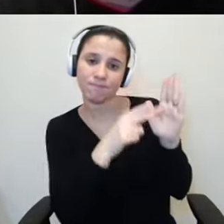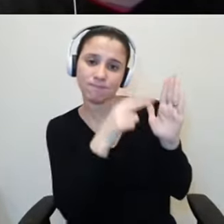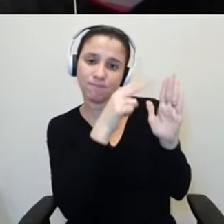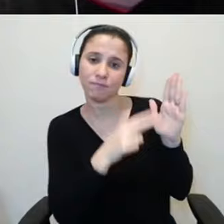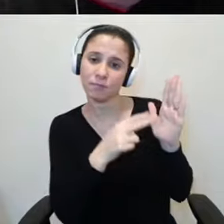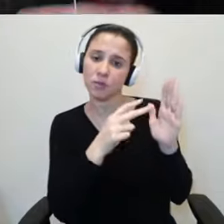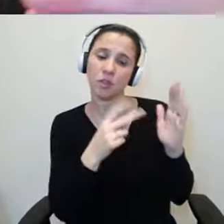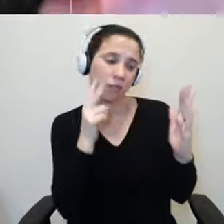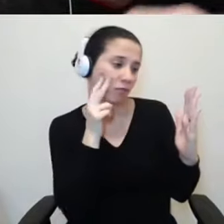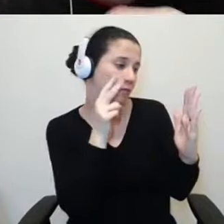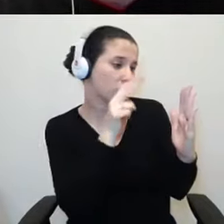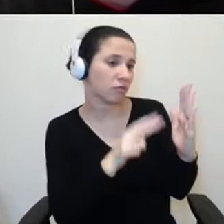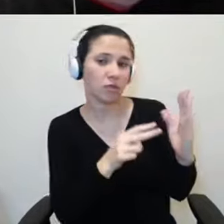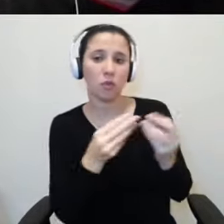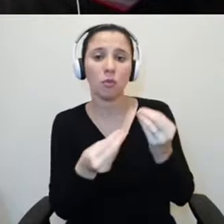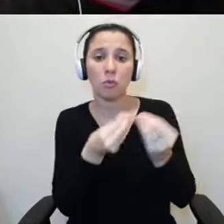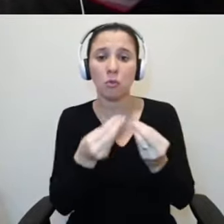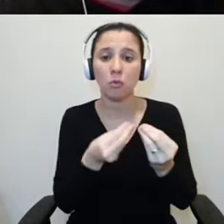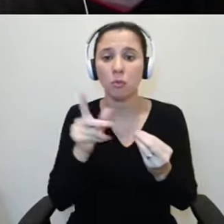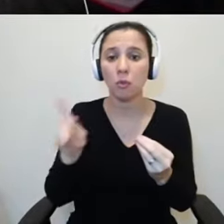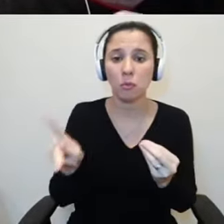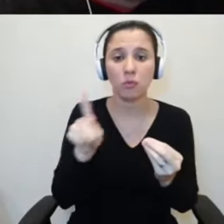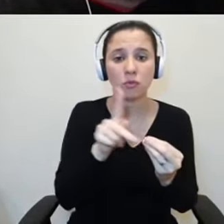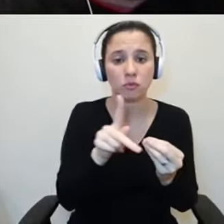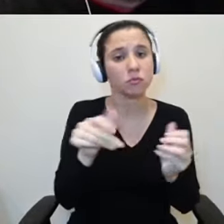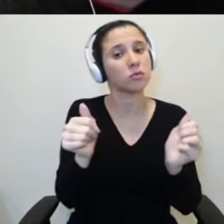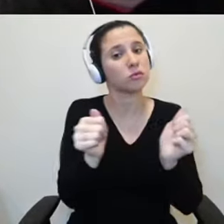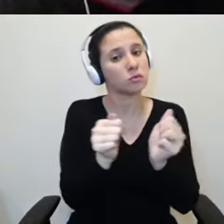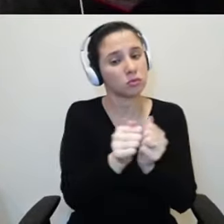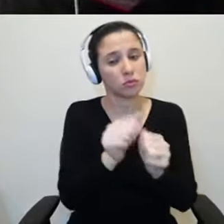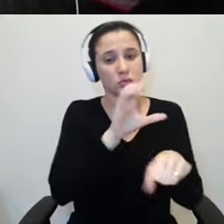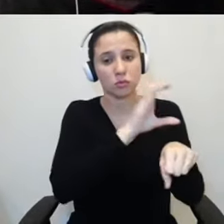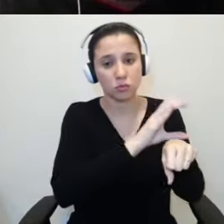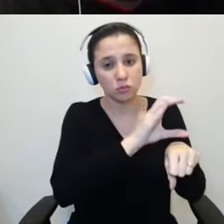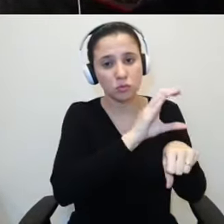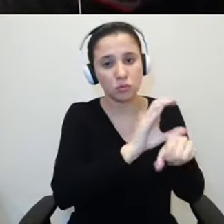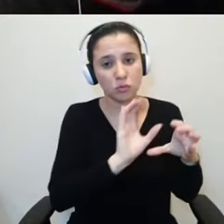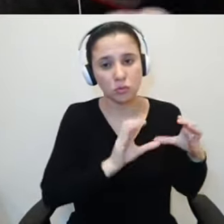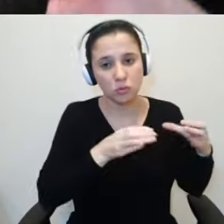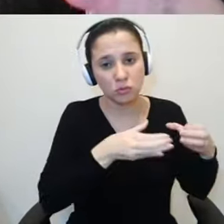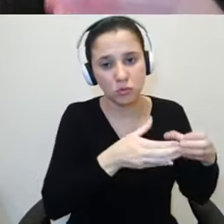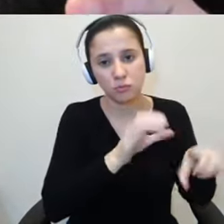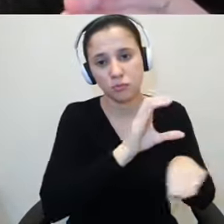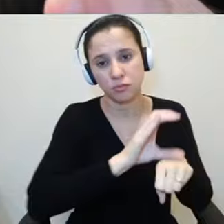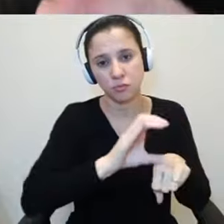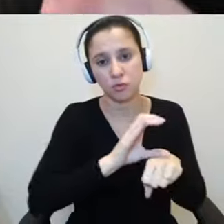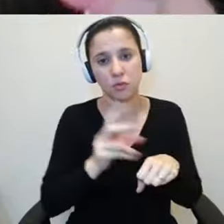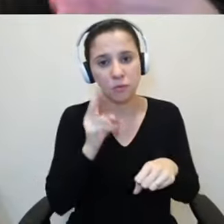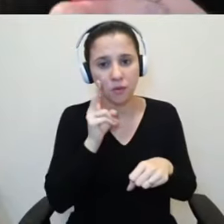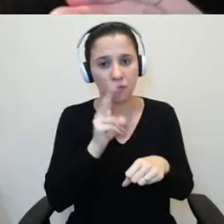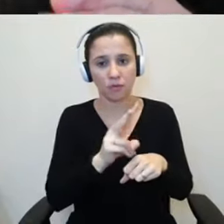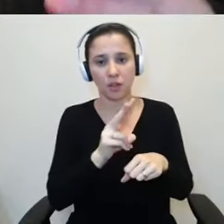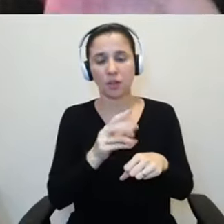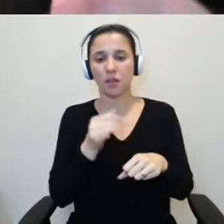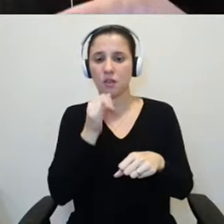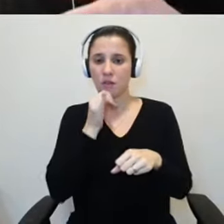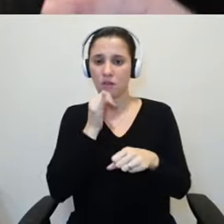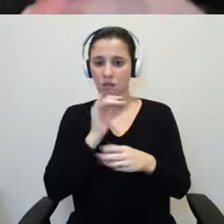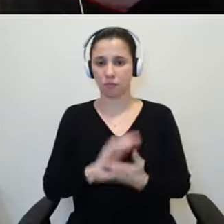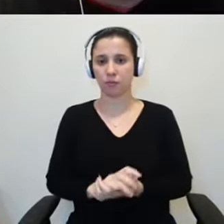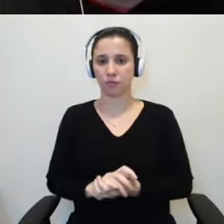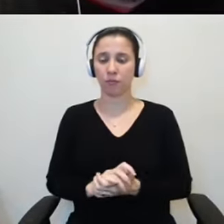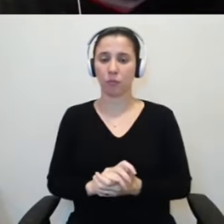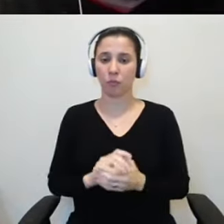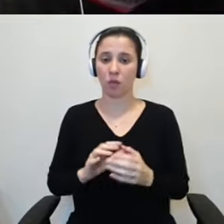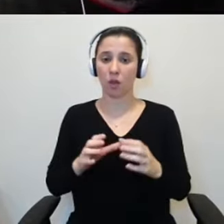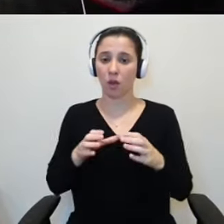o professor e os cursos vão fazer, ou seja, os colegiados, para verificar, por exemplo, a última turma do último ano